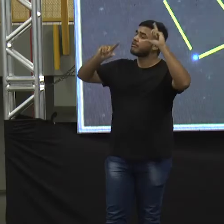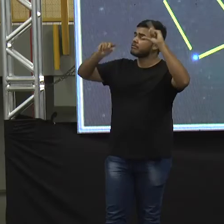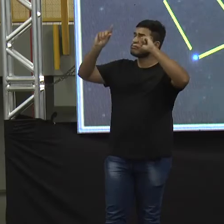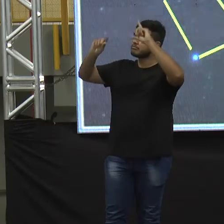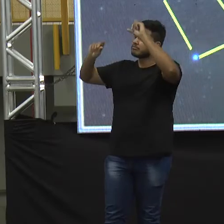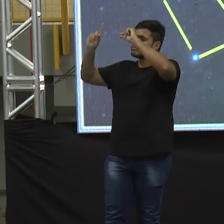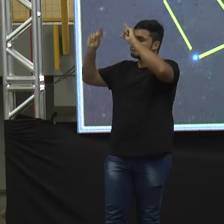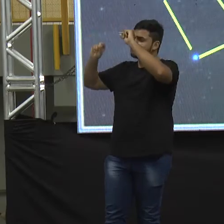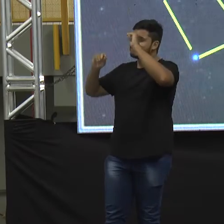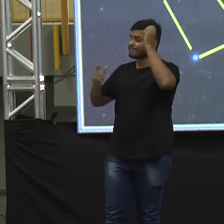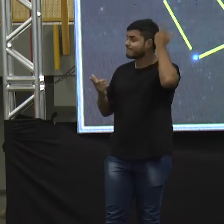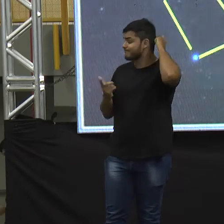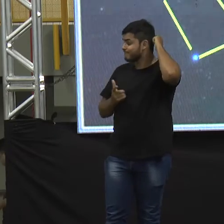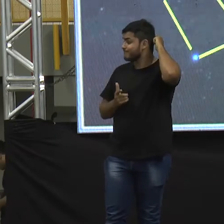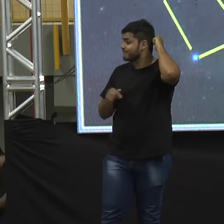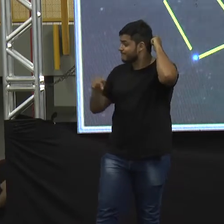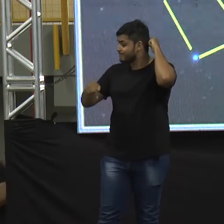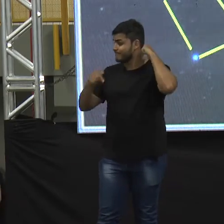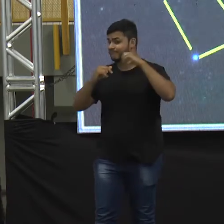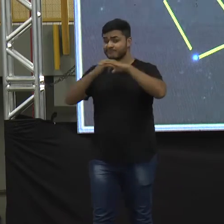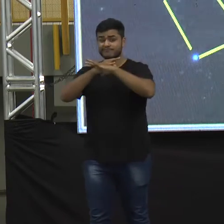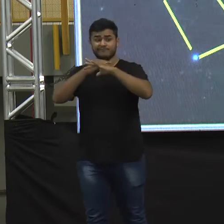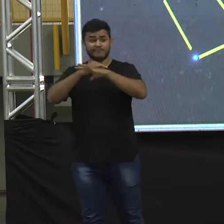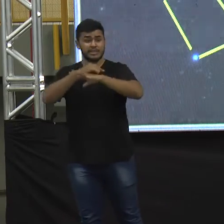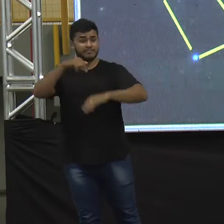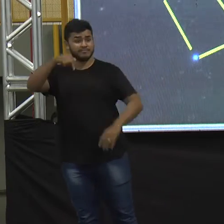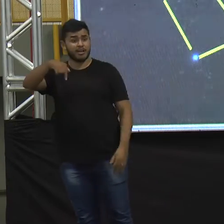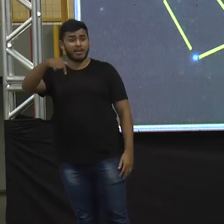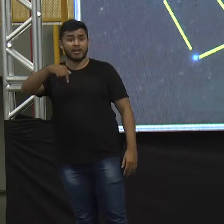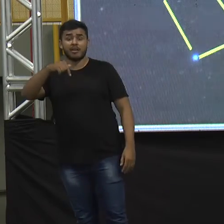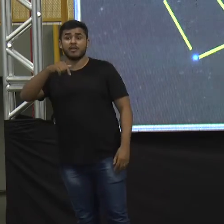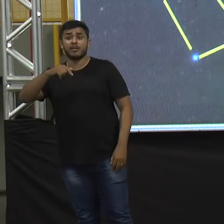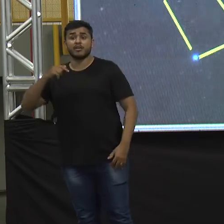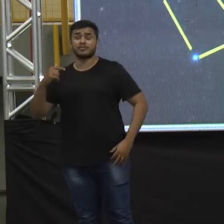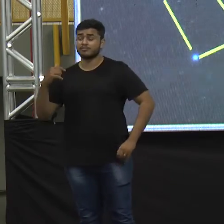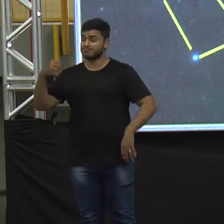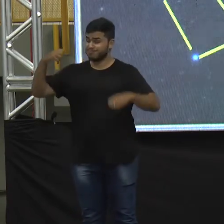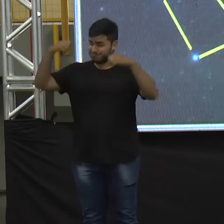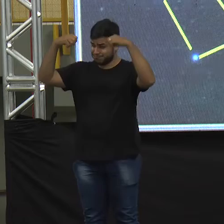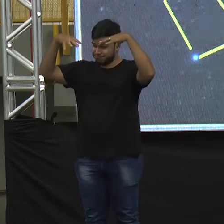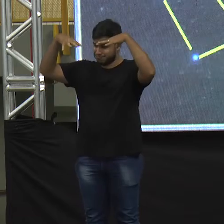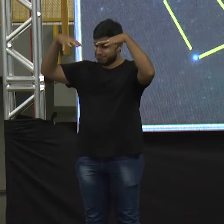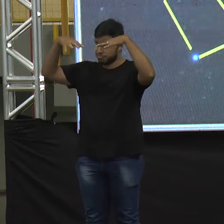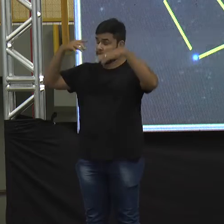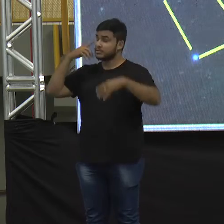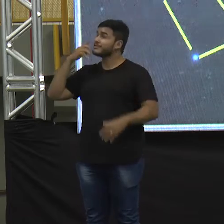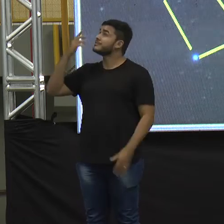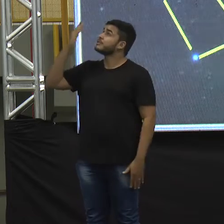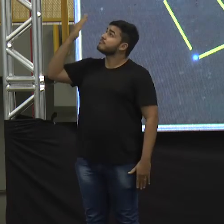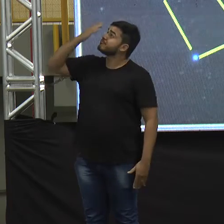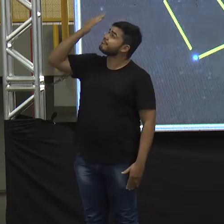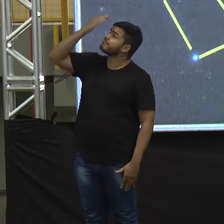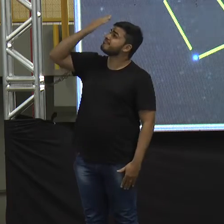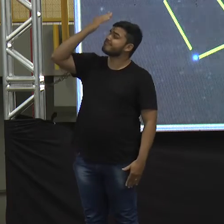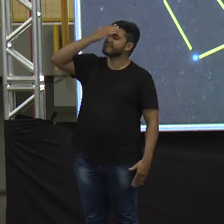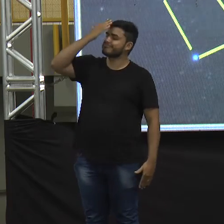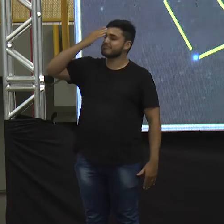cidades, a gente mora, principalmente nas cidades, né? Nas cidades a claridade impede uma